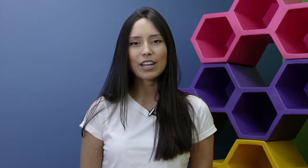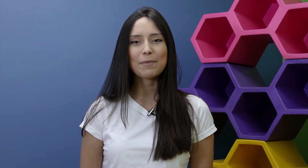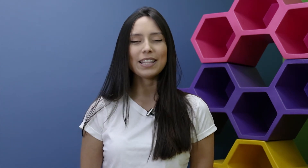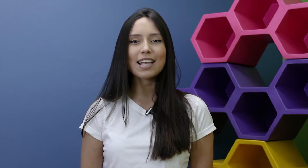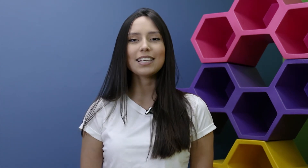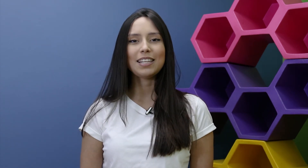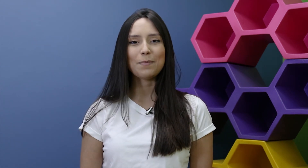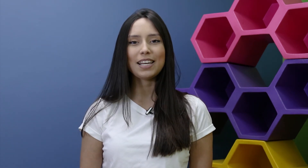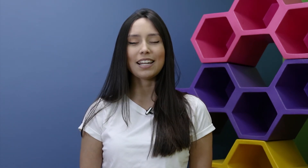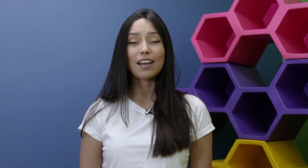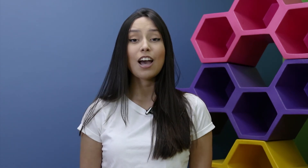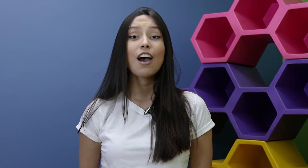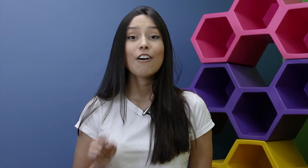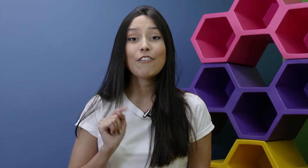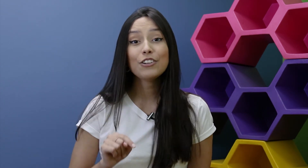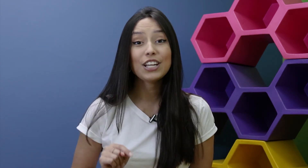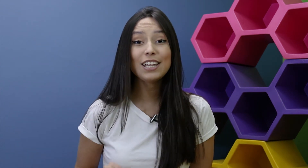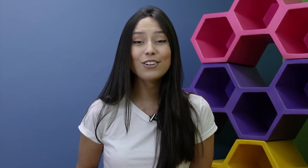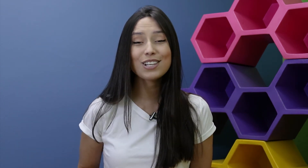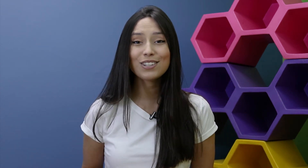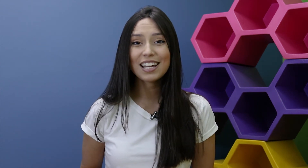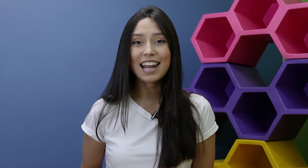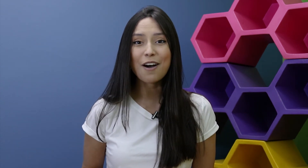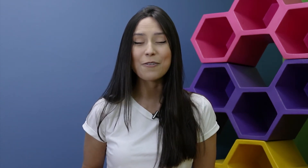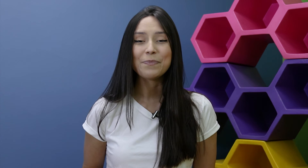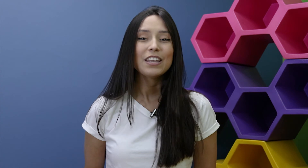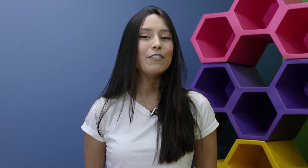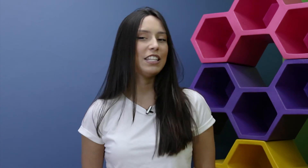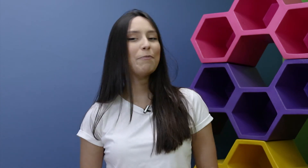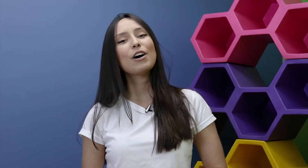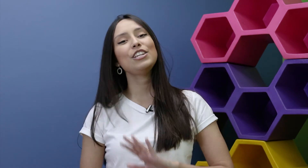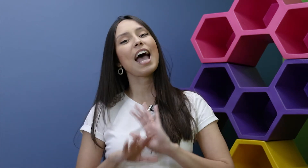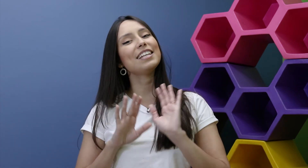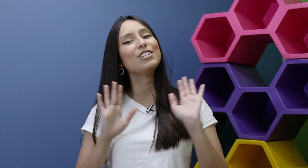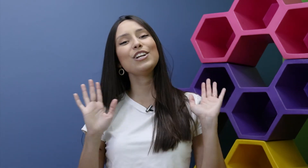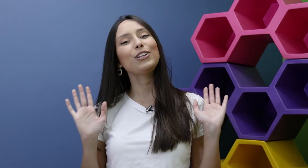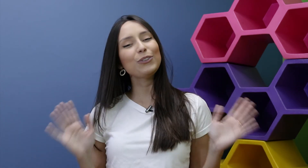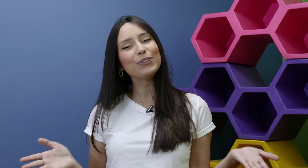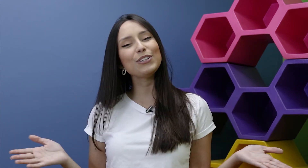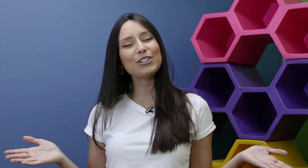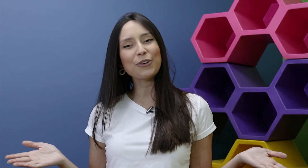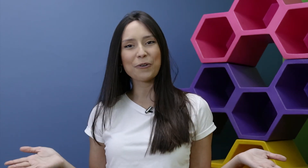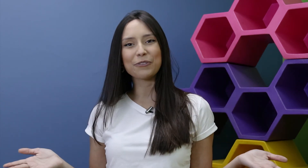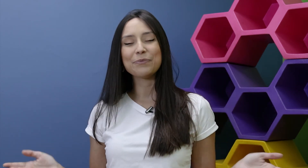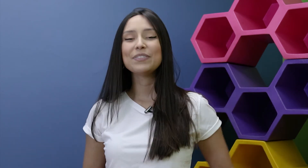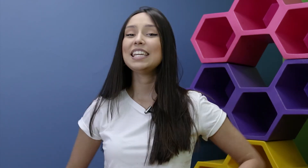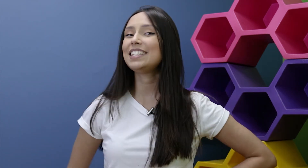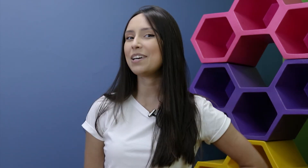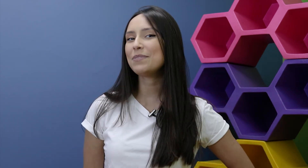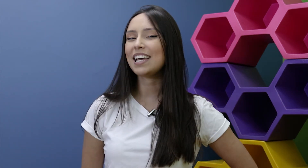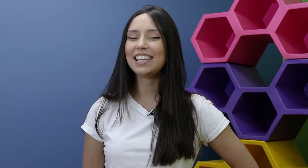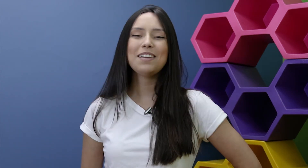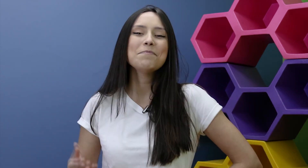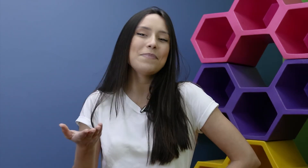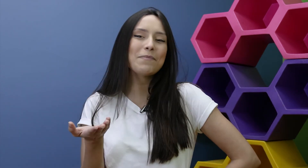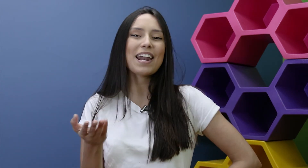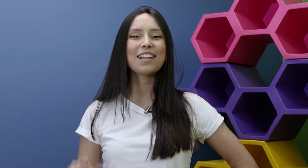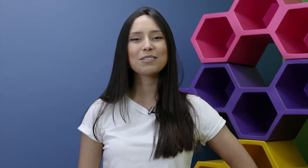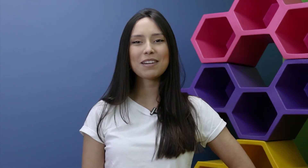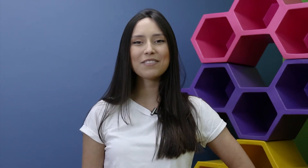programa dessa semana, volte aqui no nosso canal, você pode assistir tudo de novo. Estamos aqui preparados para